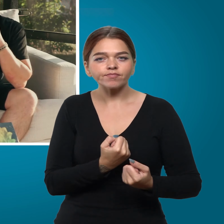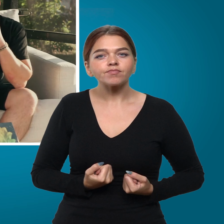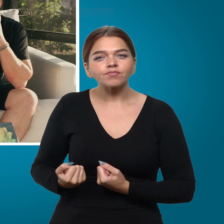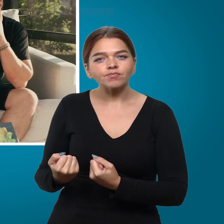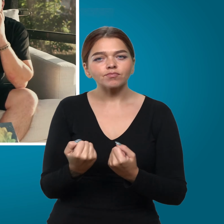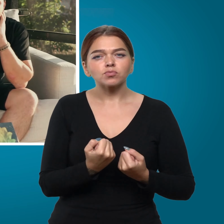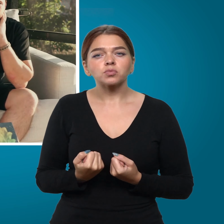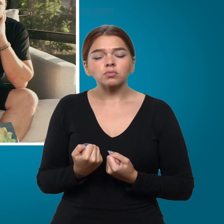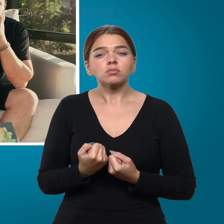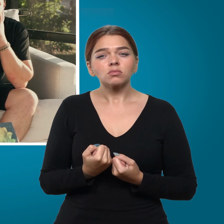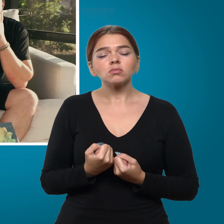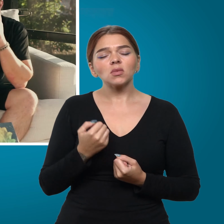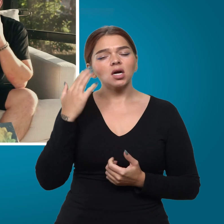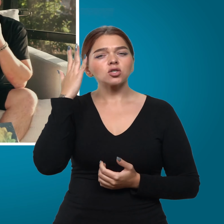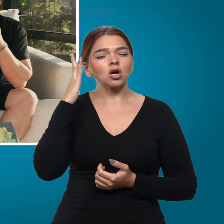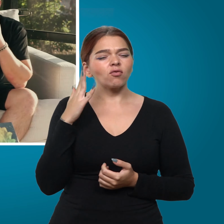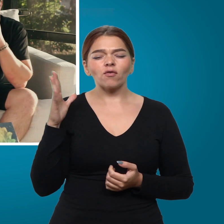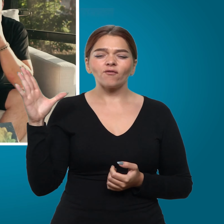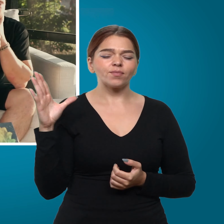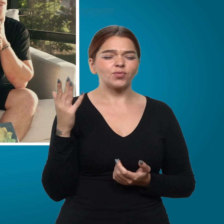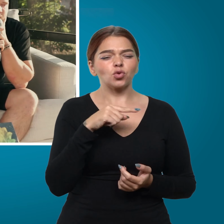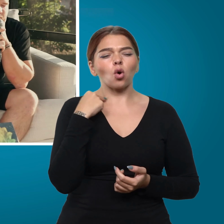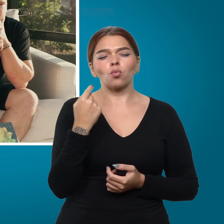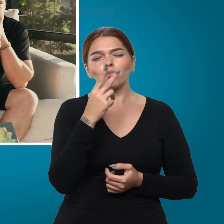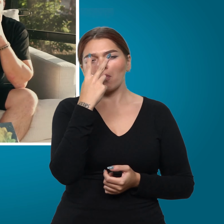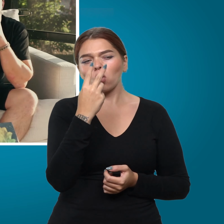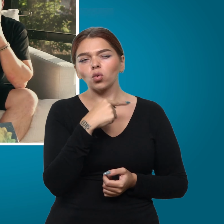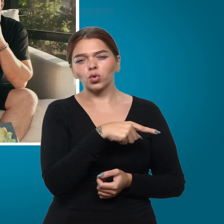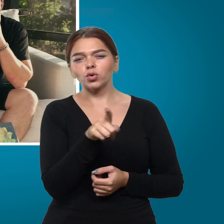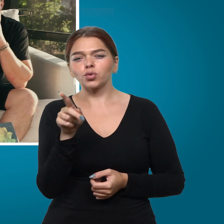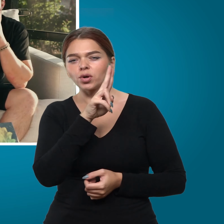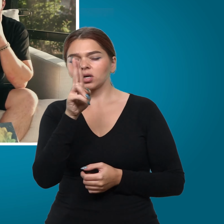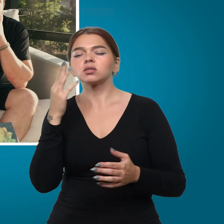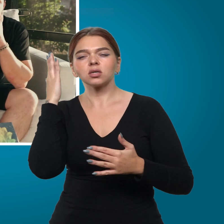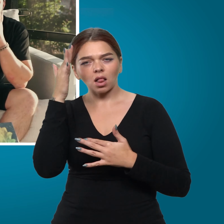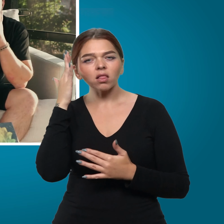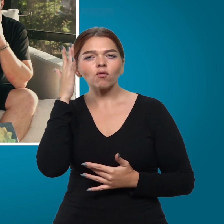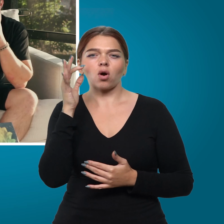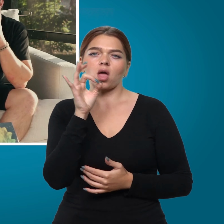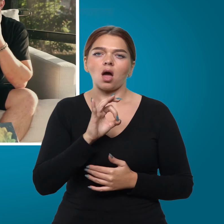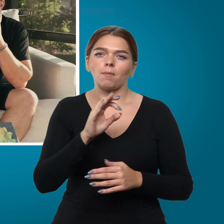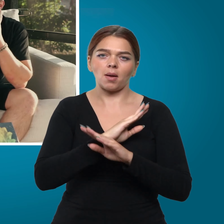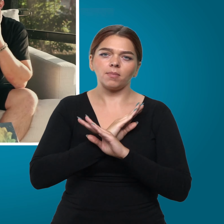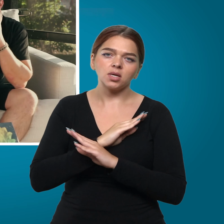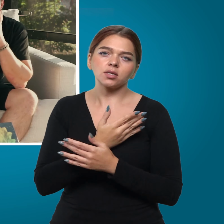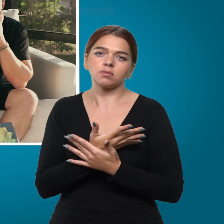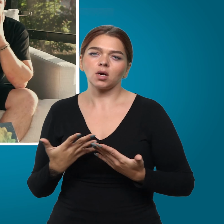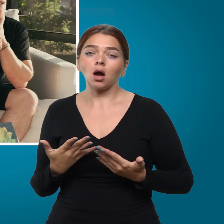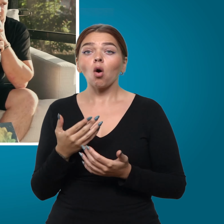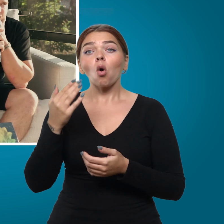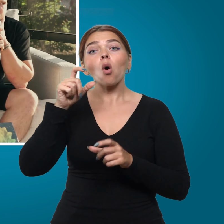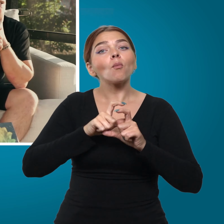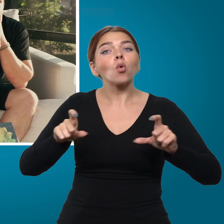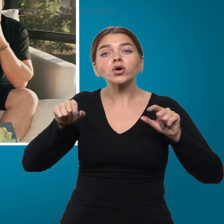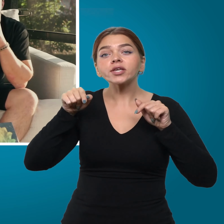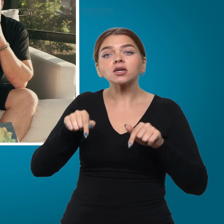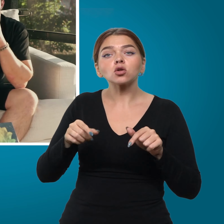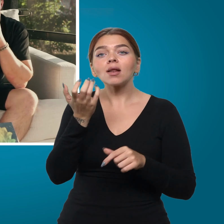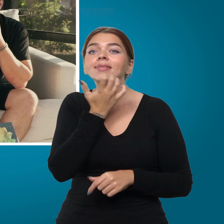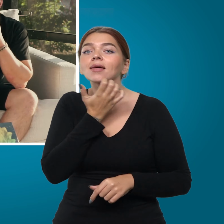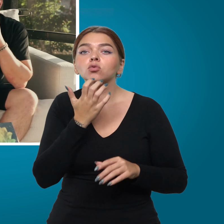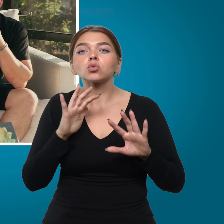tai ten būdavo labai daug tamsiosios metalo, roko ir panašios muzikos, nuolatiniai klausimai apie gyvenimą, apie mirtį, visą